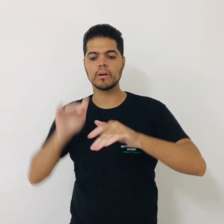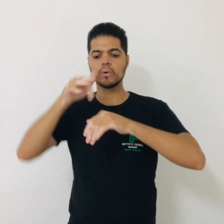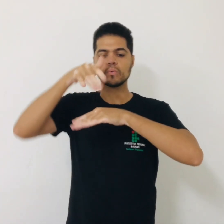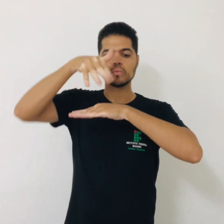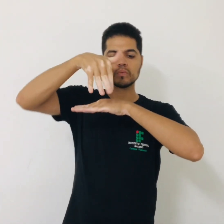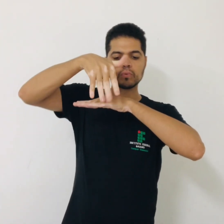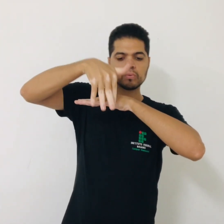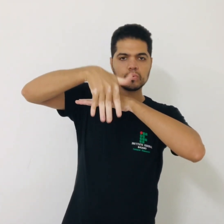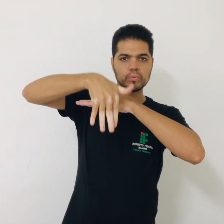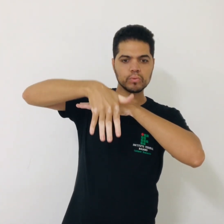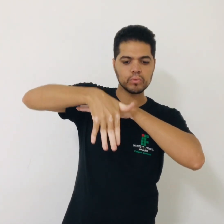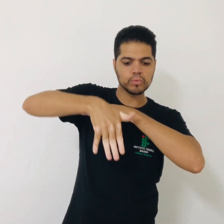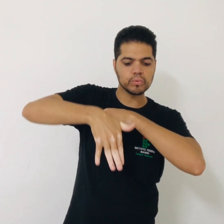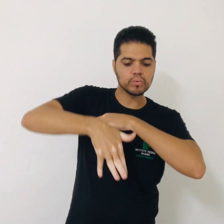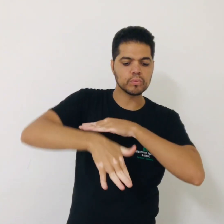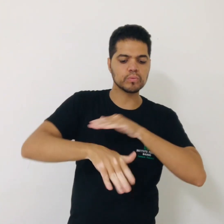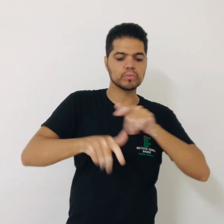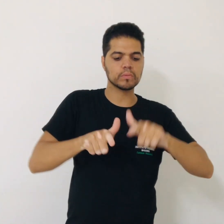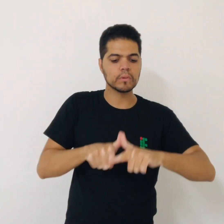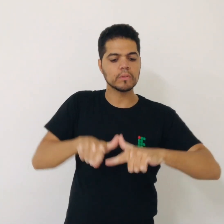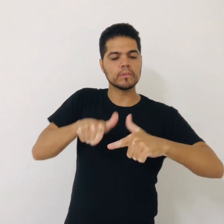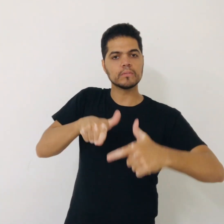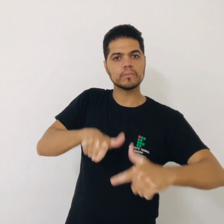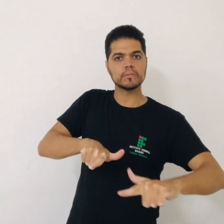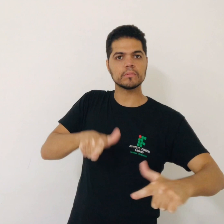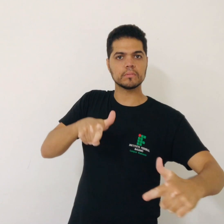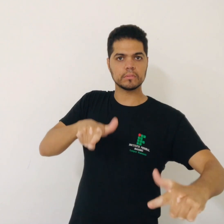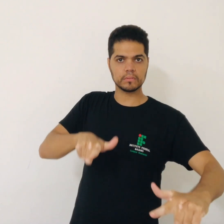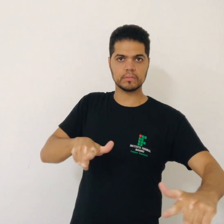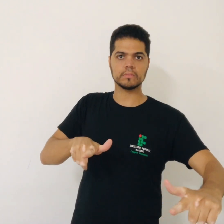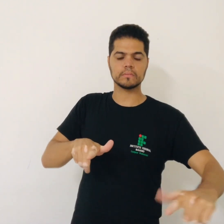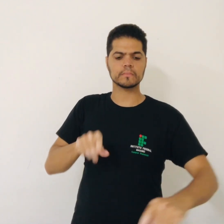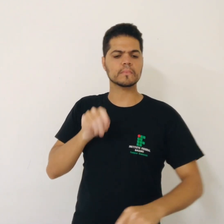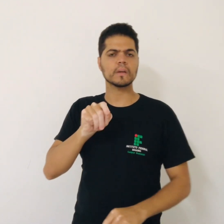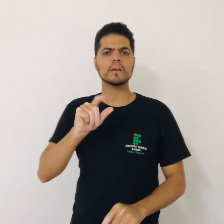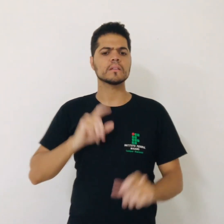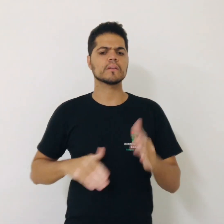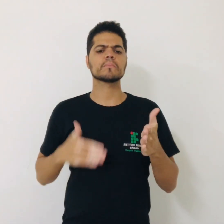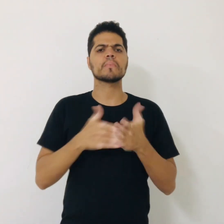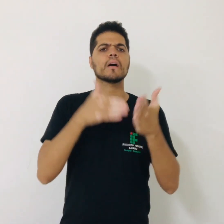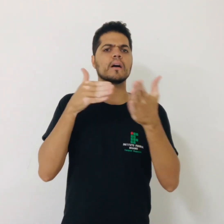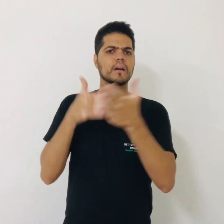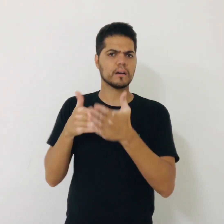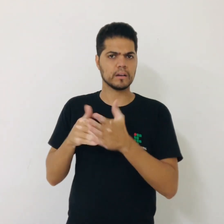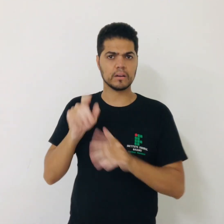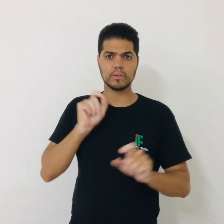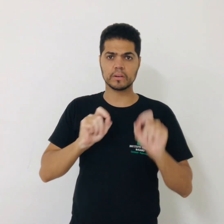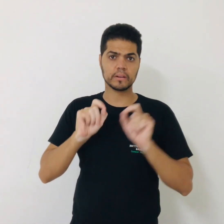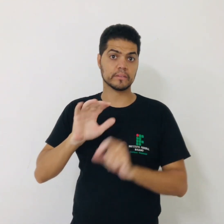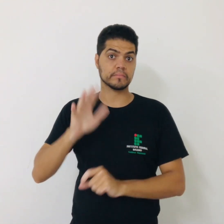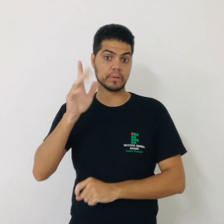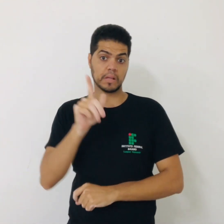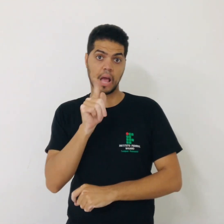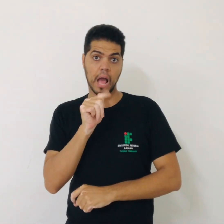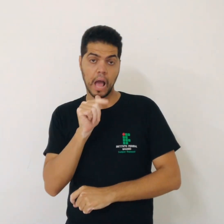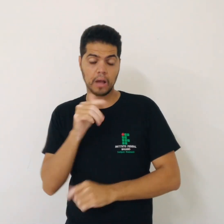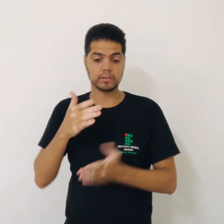limitada por um divisor de águas que a separa das bacias adjacentes e que pode ser